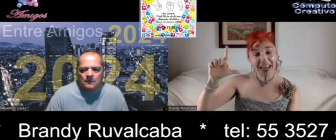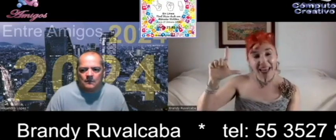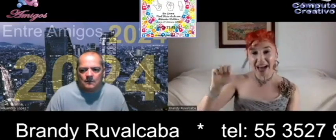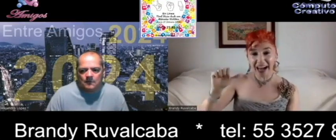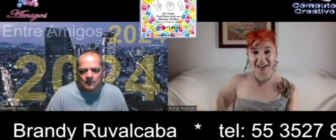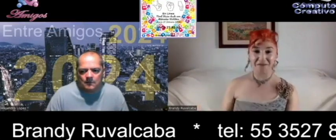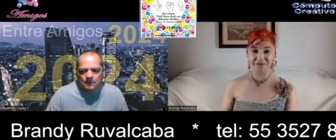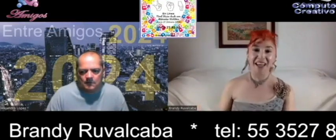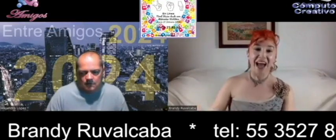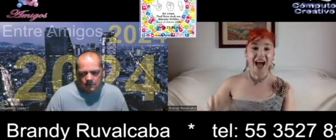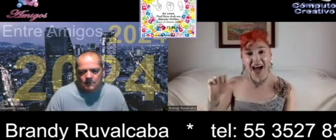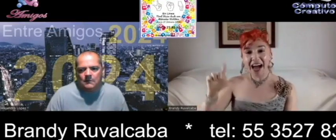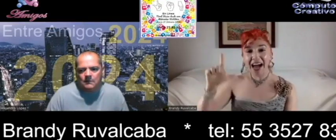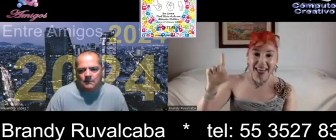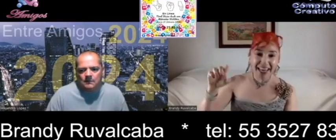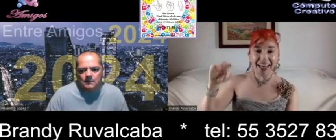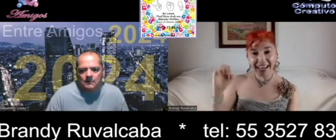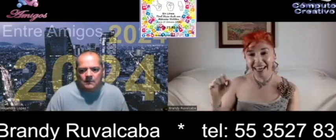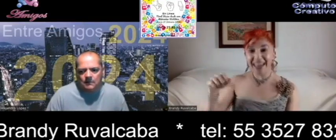Hola,